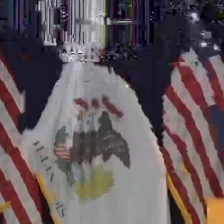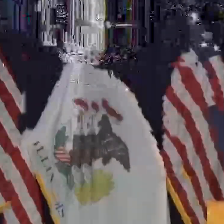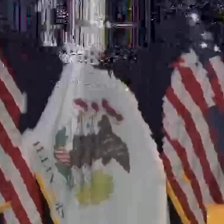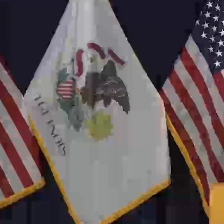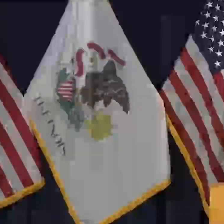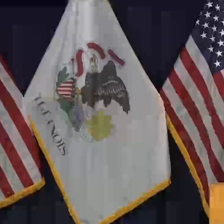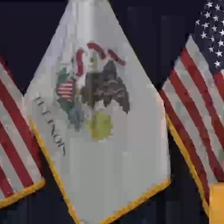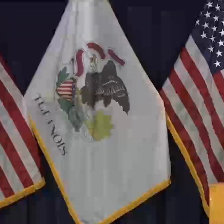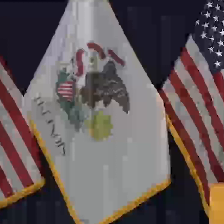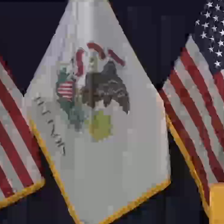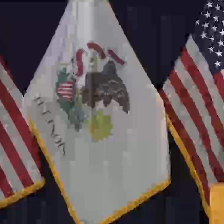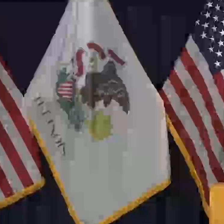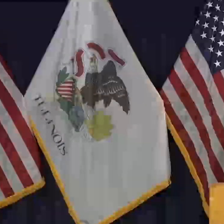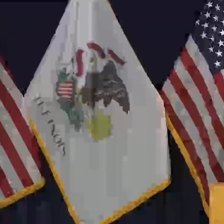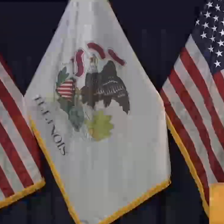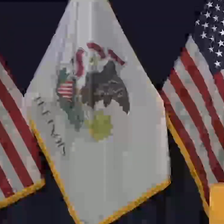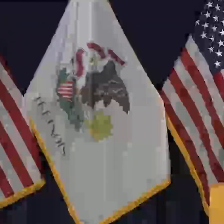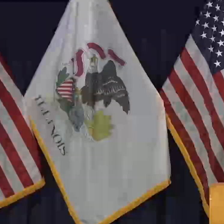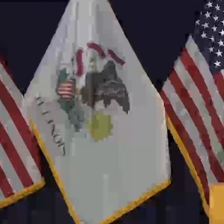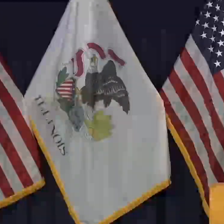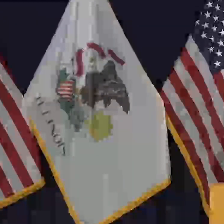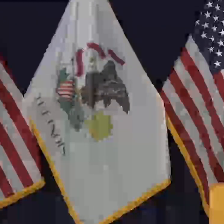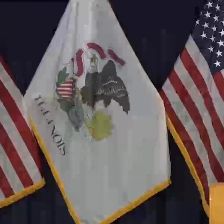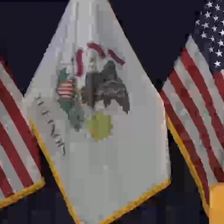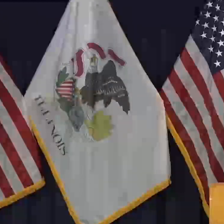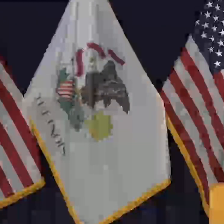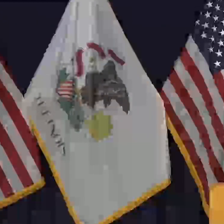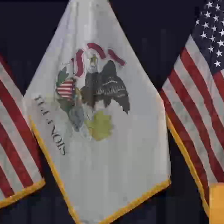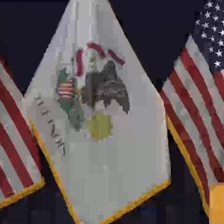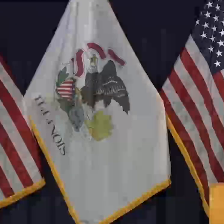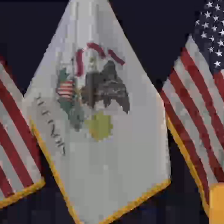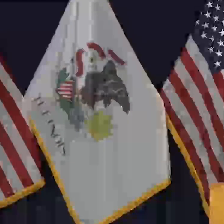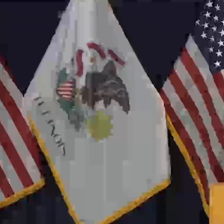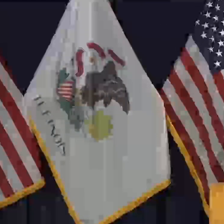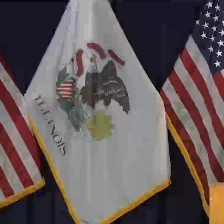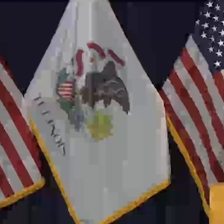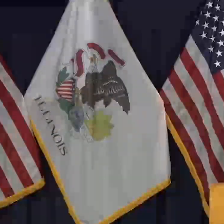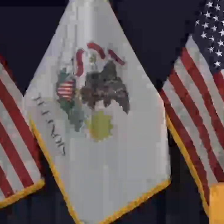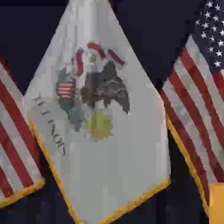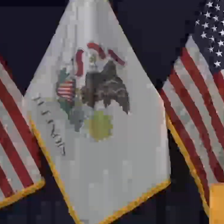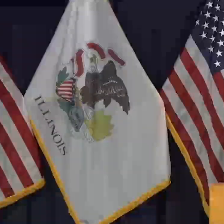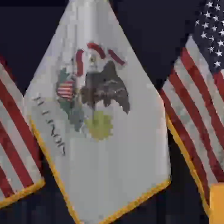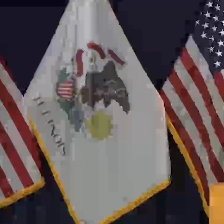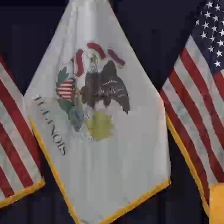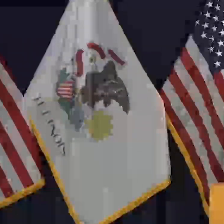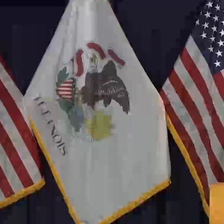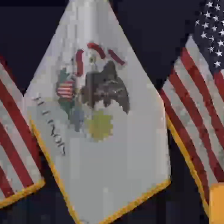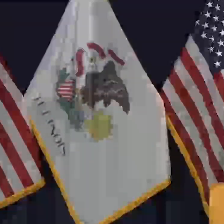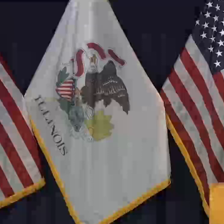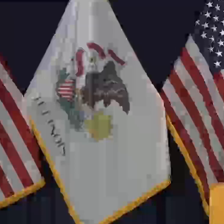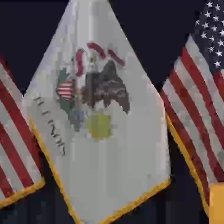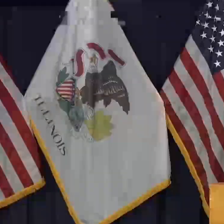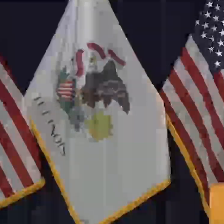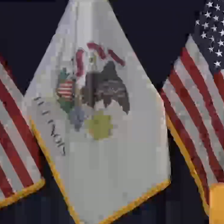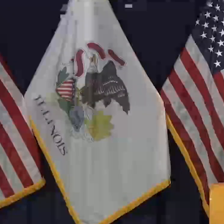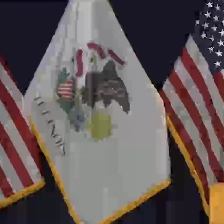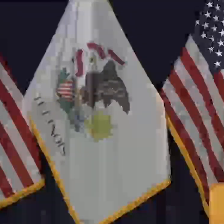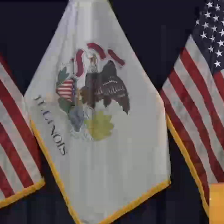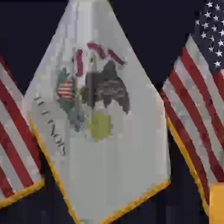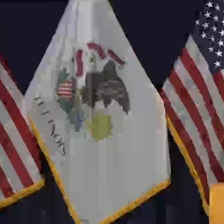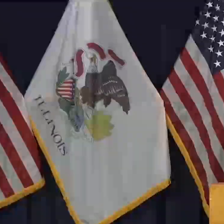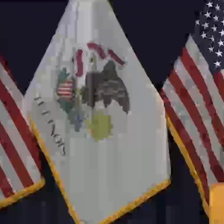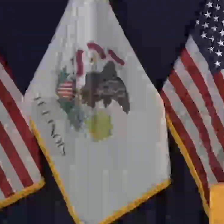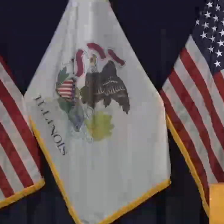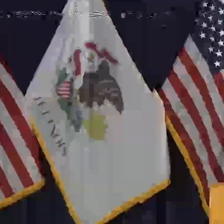su negocio tenga éxito. With this, I will turn it over to Governor Pritzker to answer any questions. Thank you,